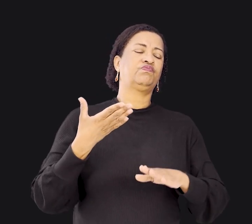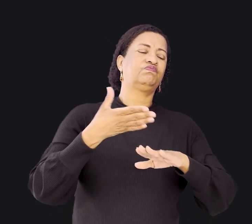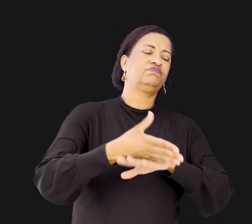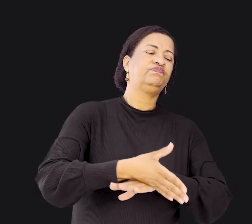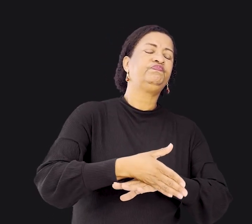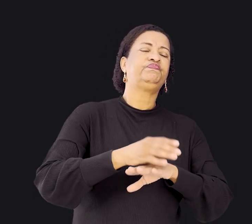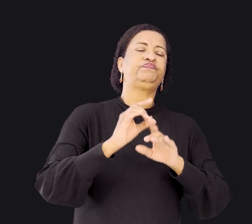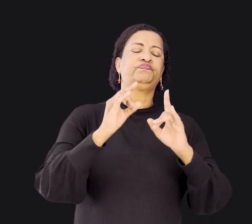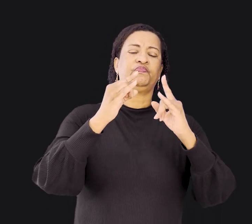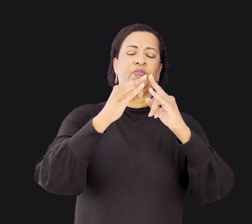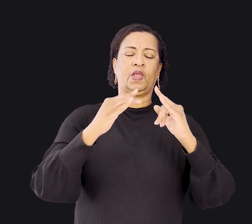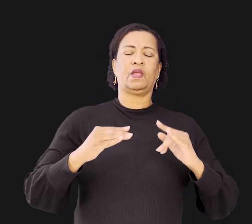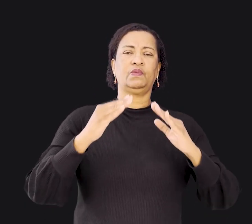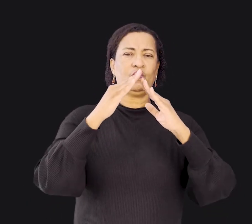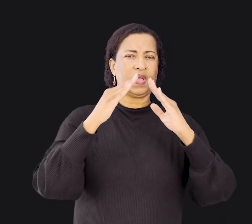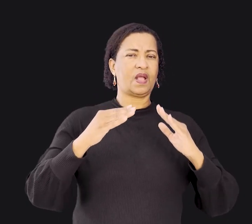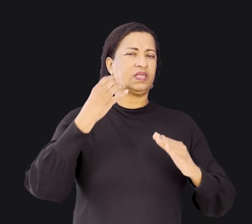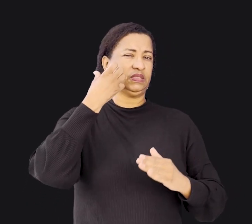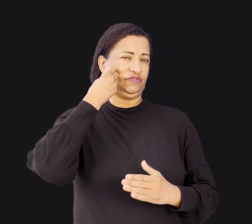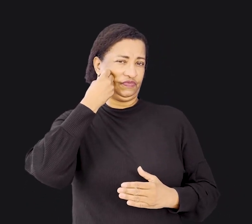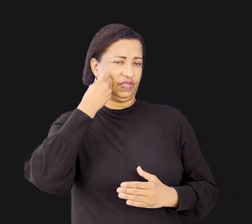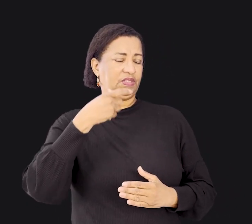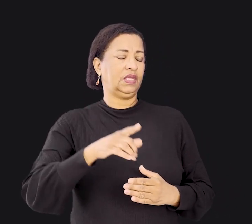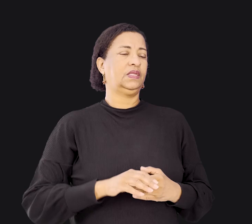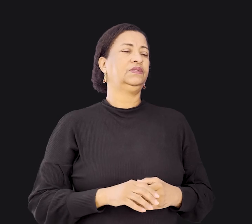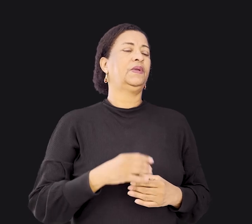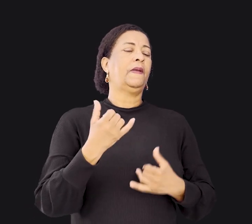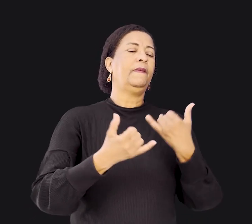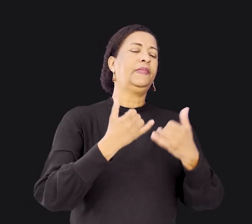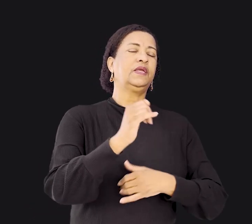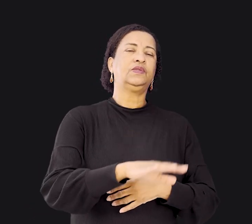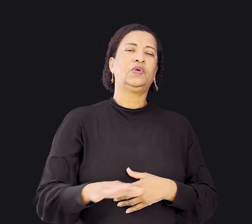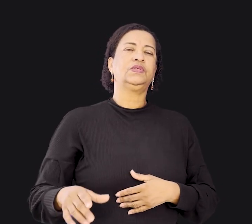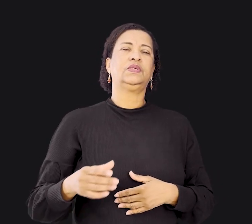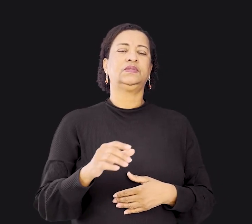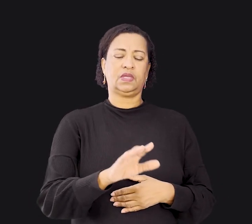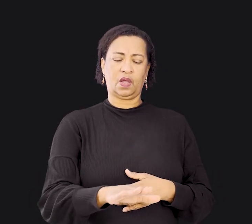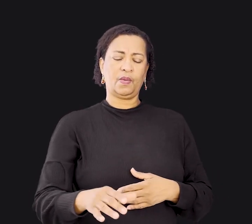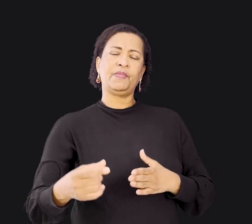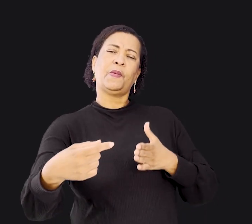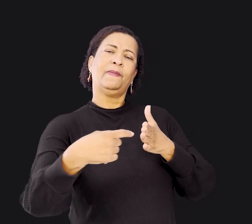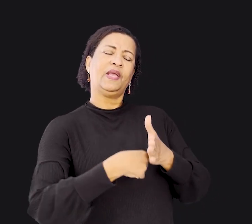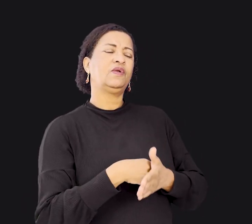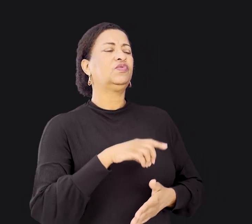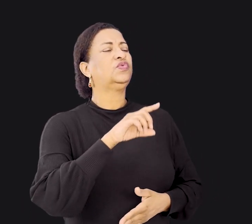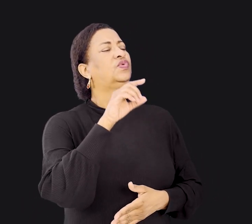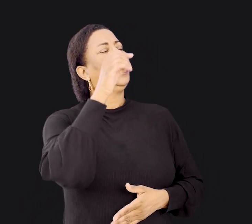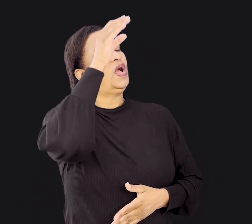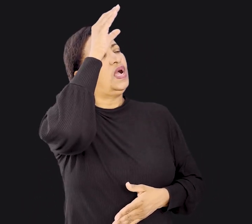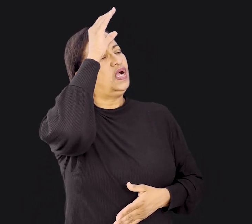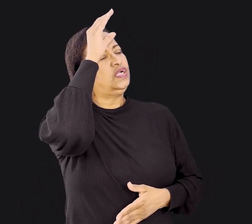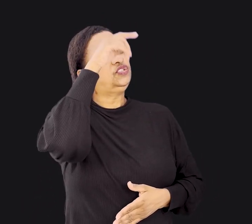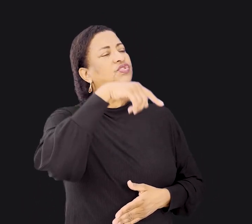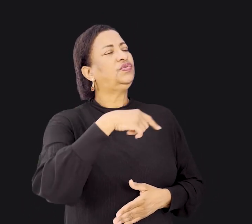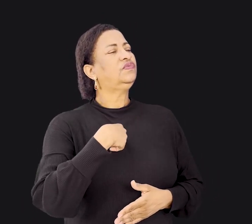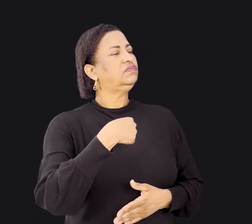brincando com algumas crianças quando um dos meninos me perguntou: "Ei tio, o senhor vive numa casa?"